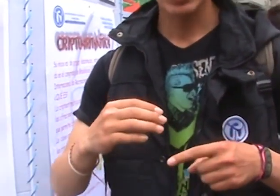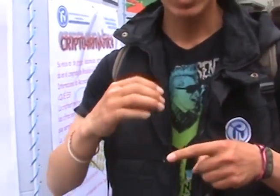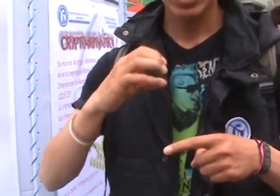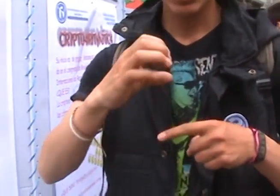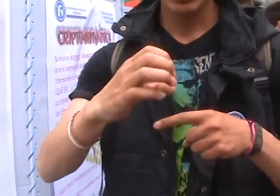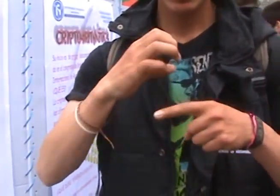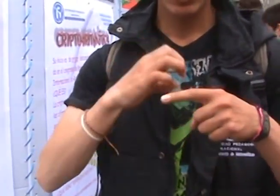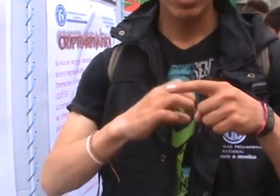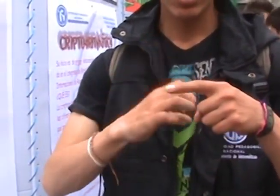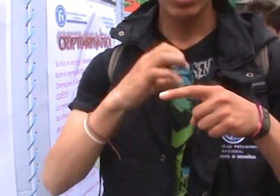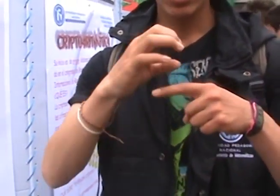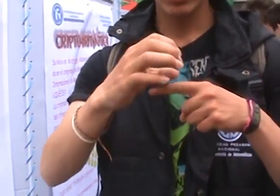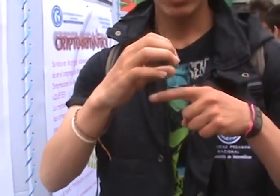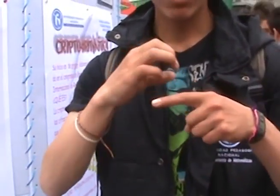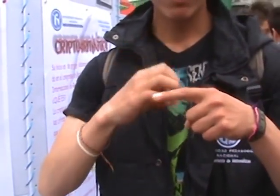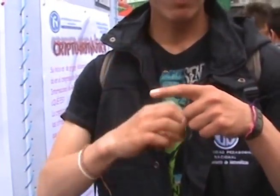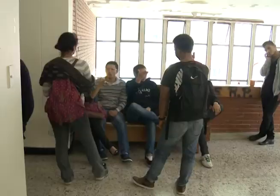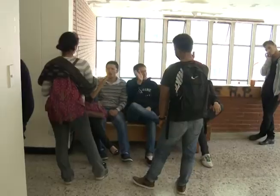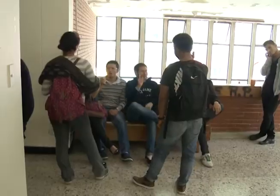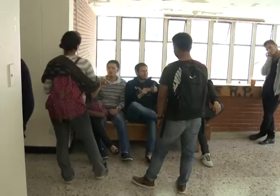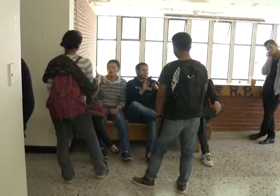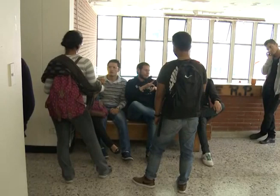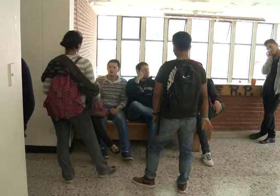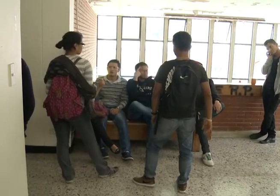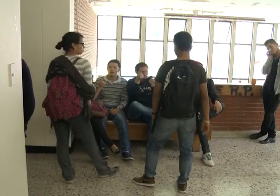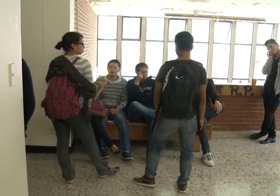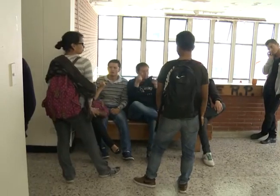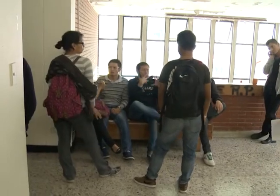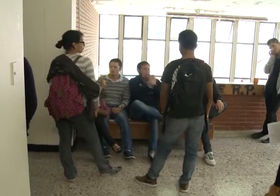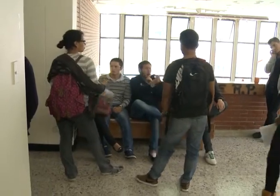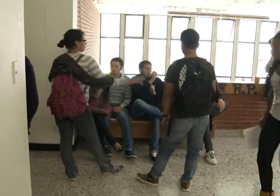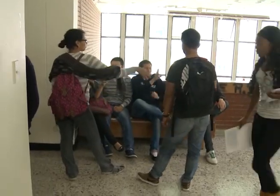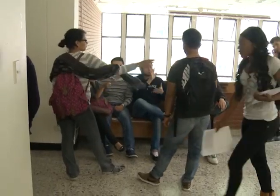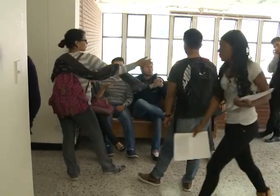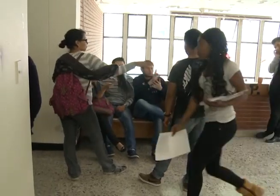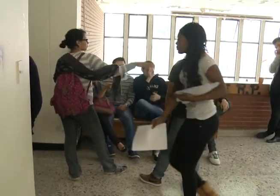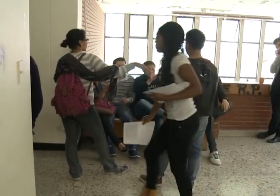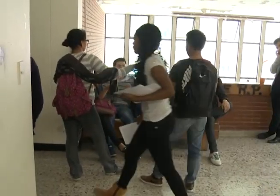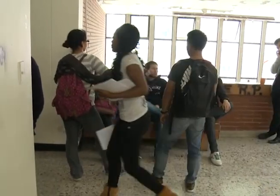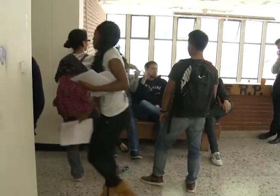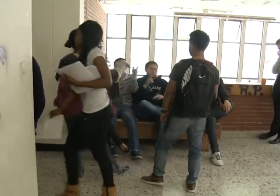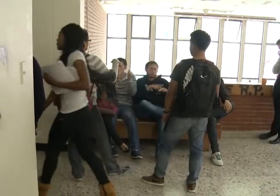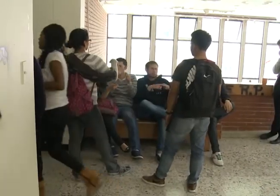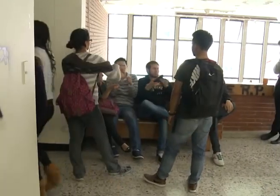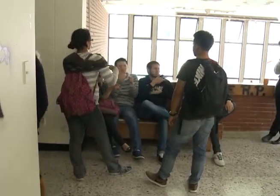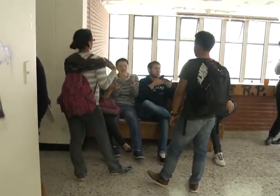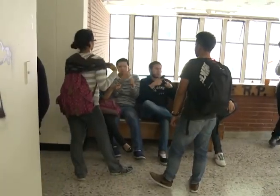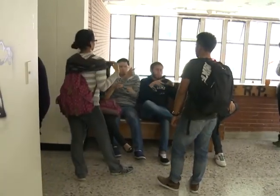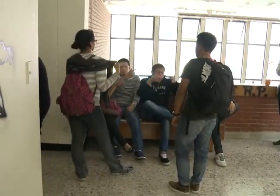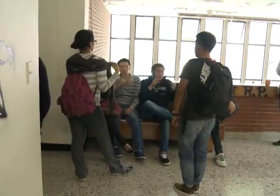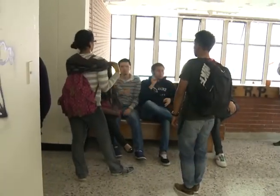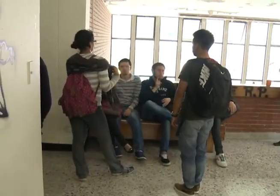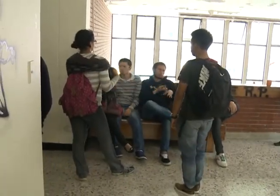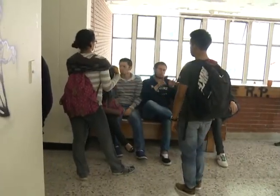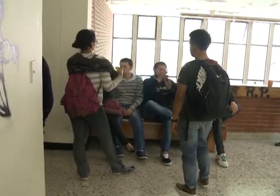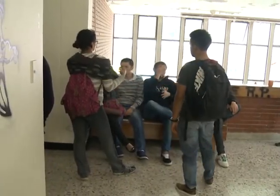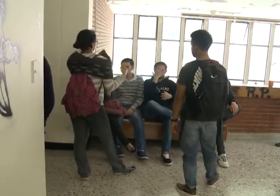compañero que está ahí, sensibilizarlos frente a la lengua, que es una lengua que les permite a ellos comunicar todo lo que